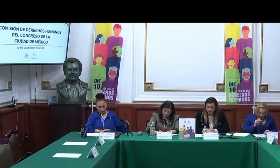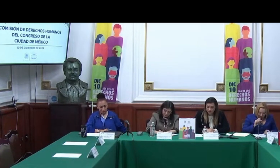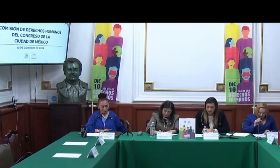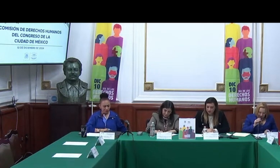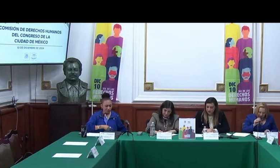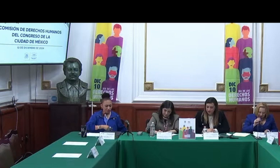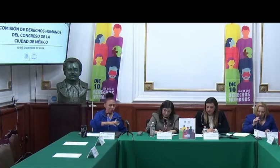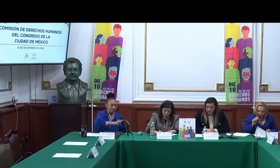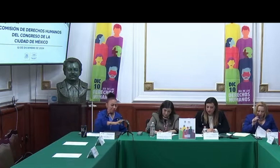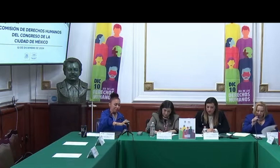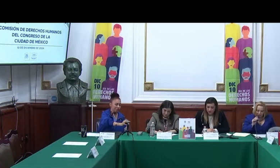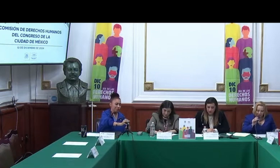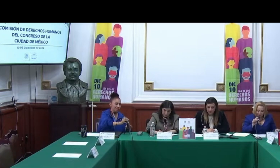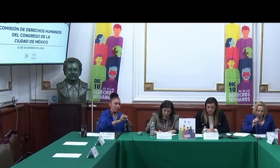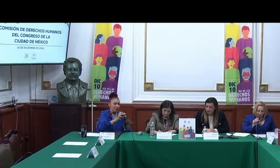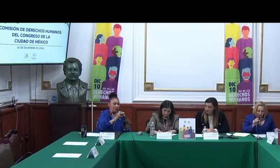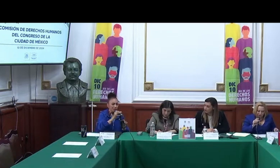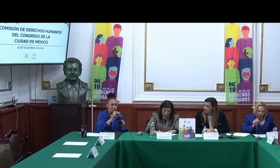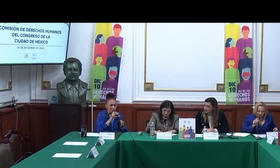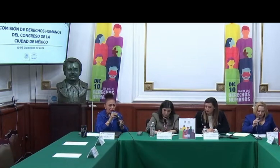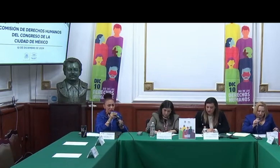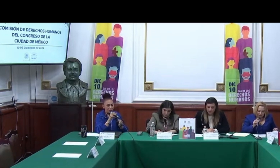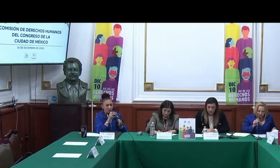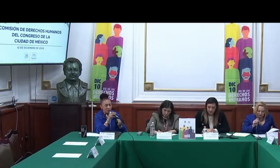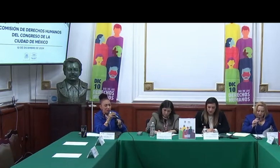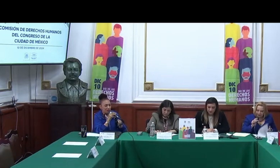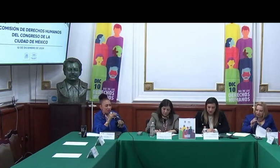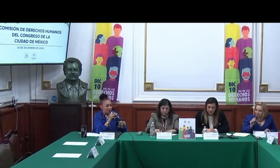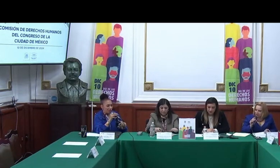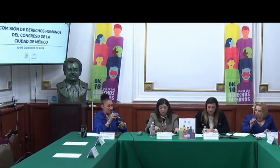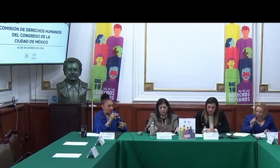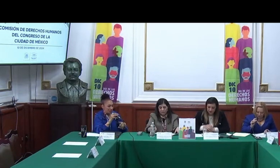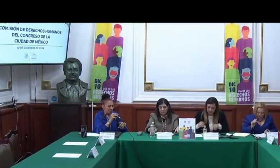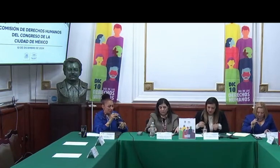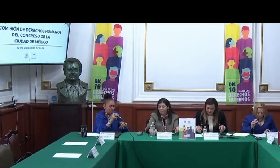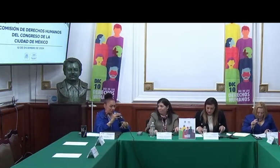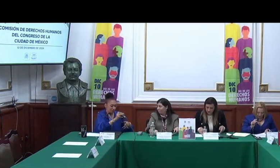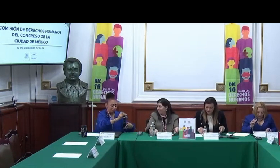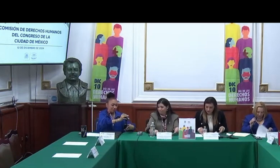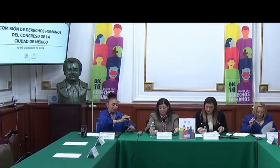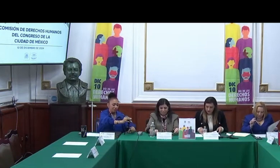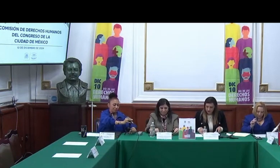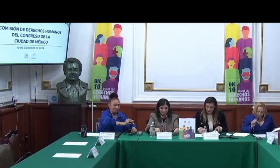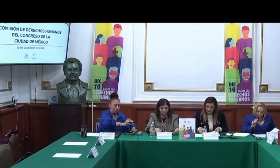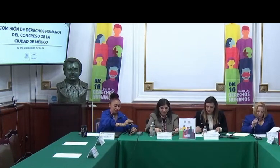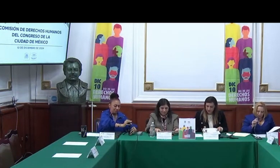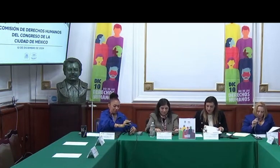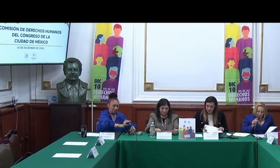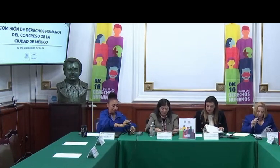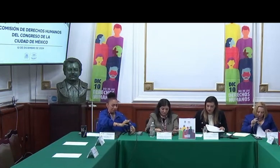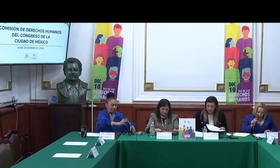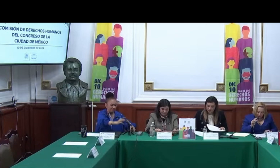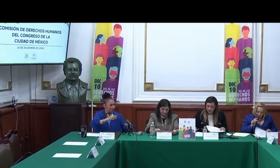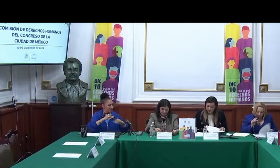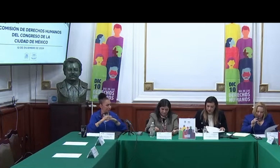Diputada Rebeca Peralta León. Diputada Rebeca Peralta León, presente.